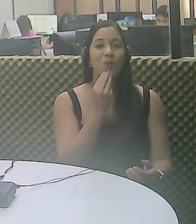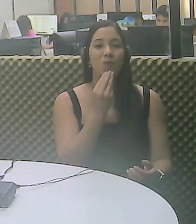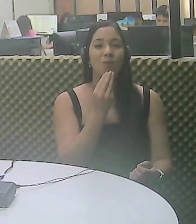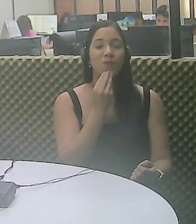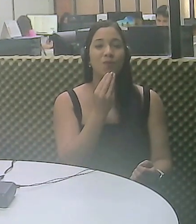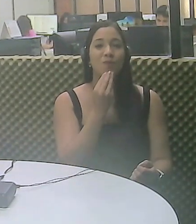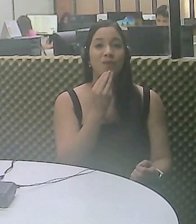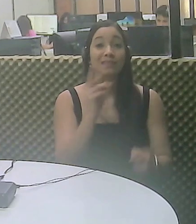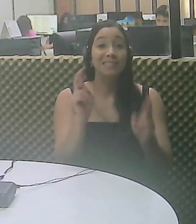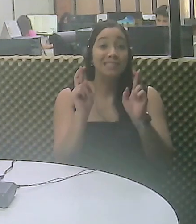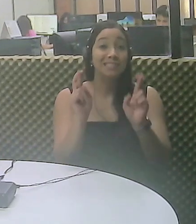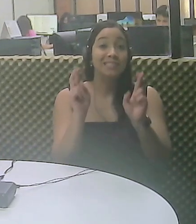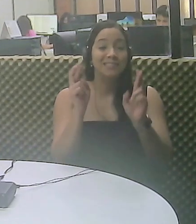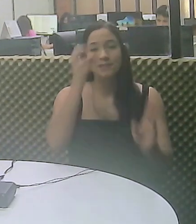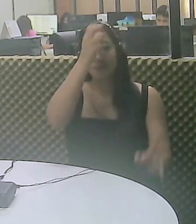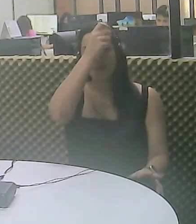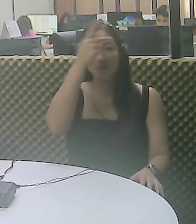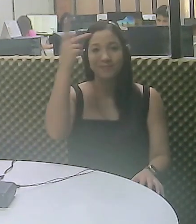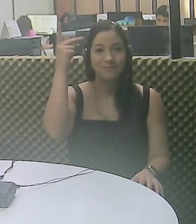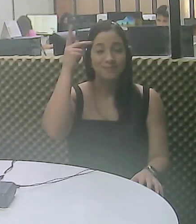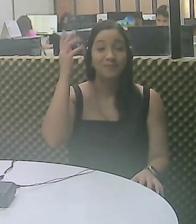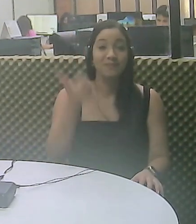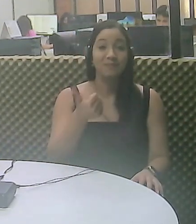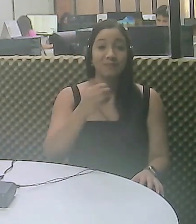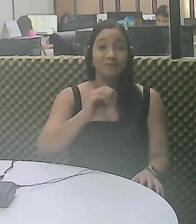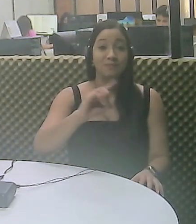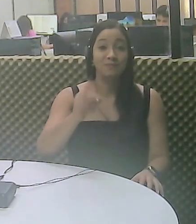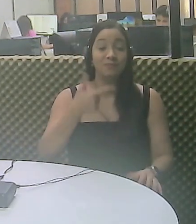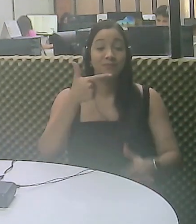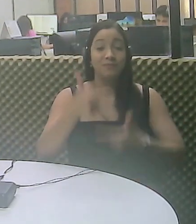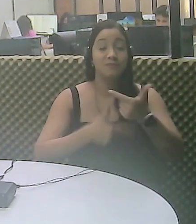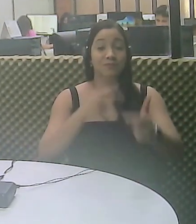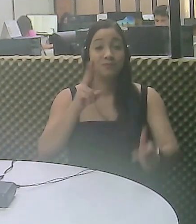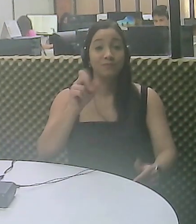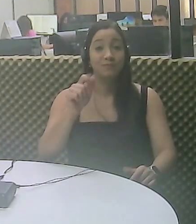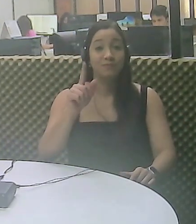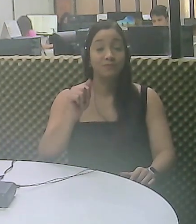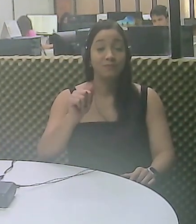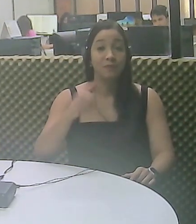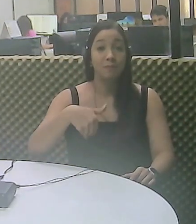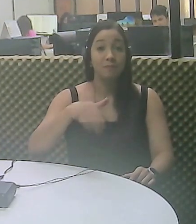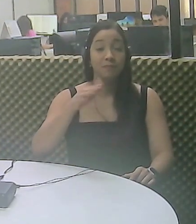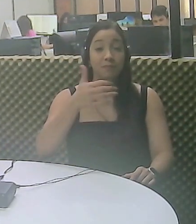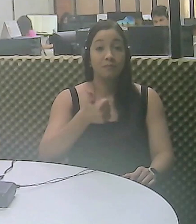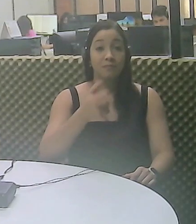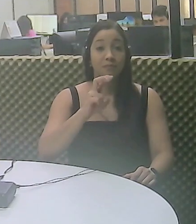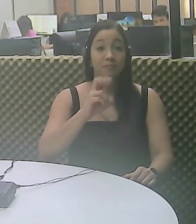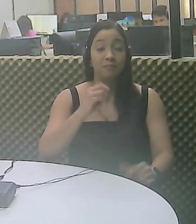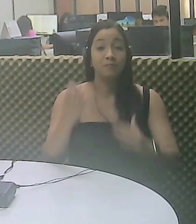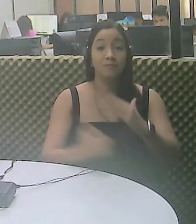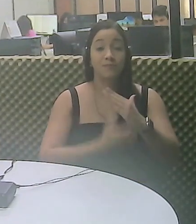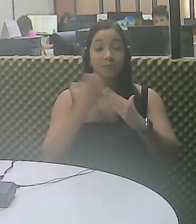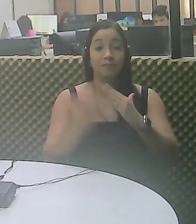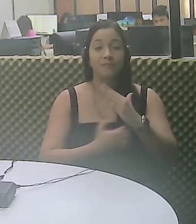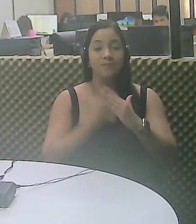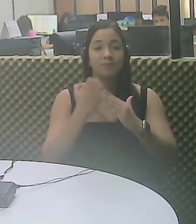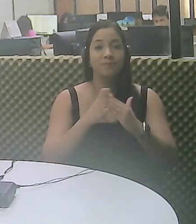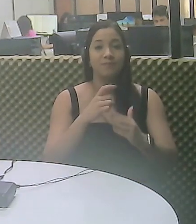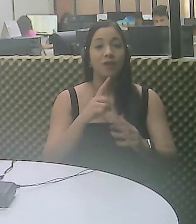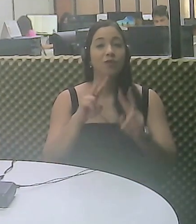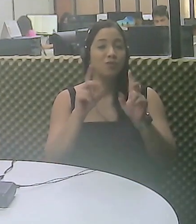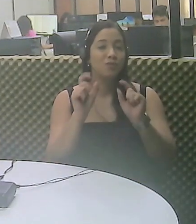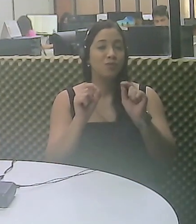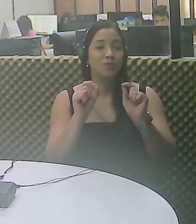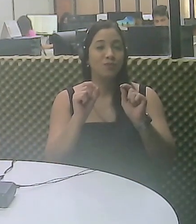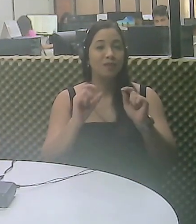Oportunidade. A expectativa da Prefeitura é oferecer 10 mil postos de trabalho por meio de mais de 150 empresas. Estamos falando